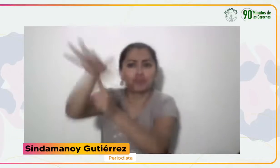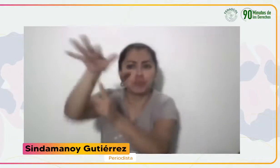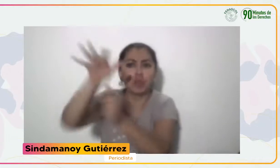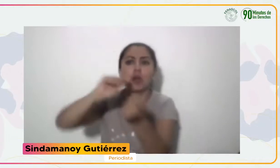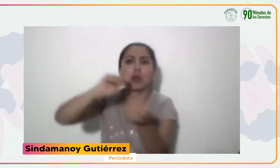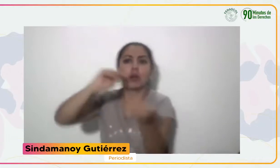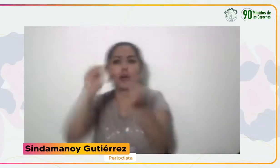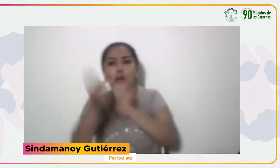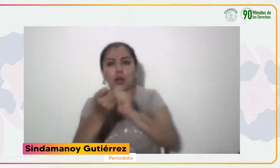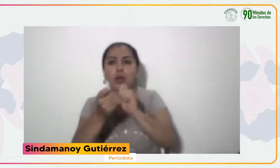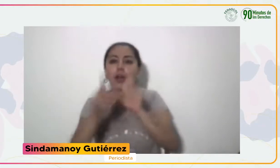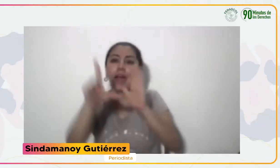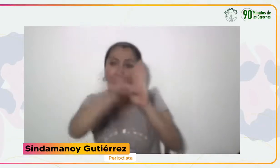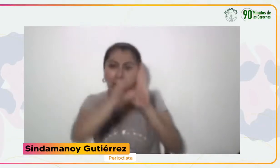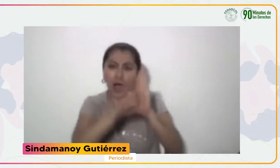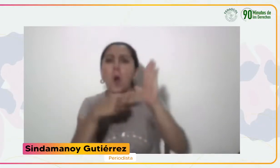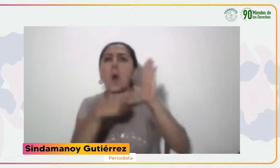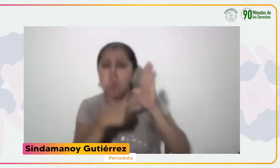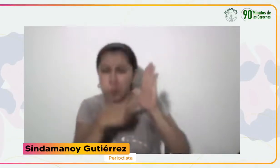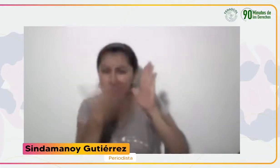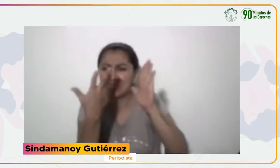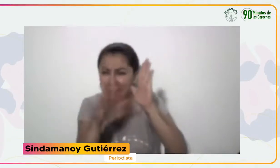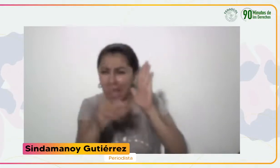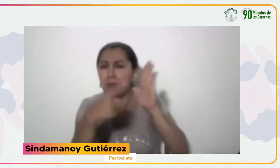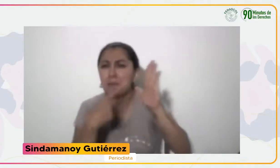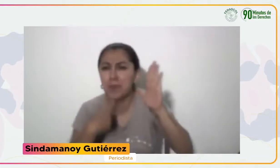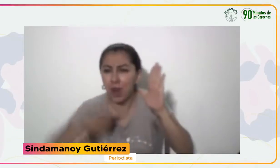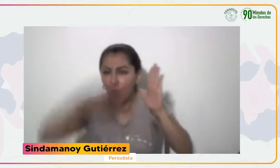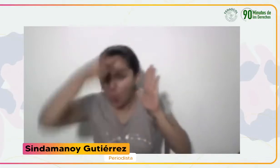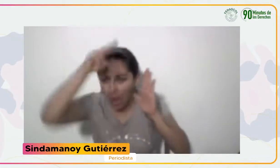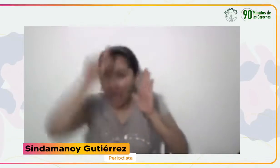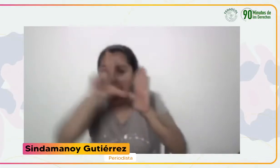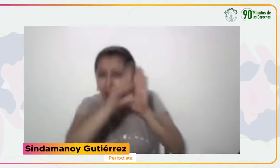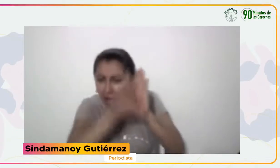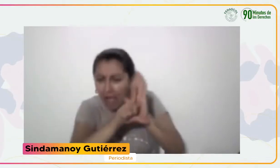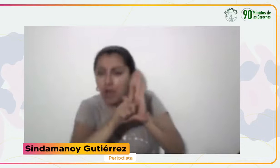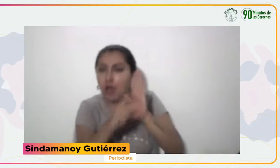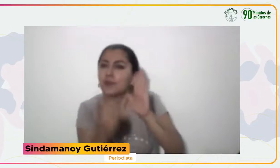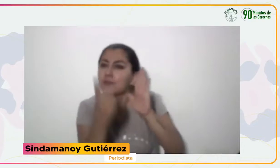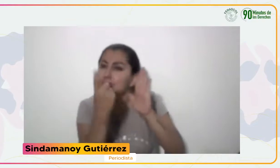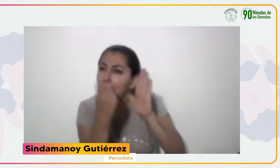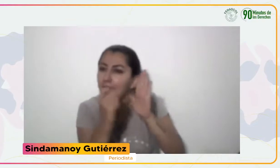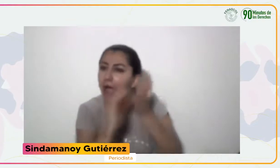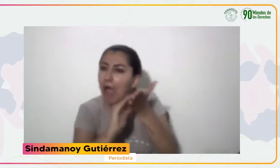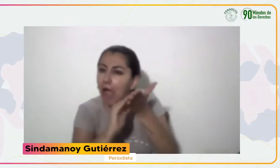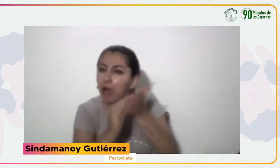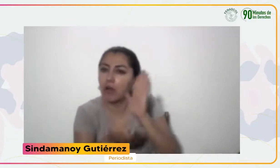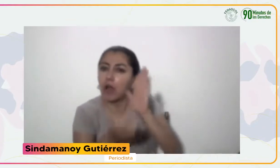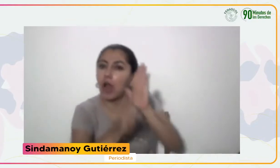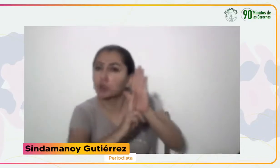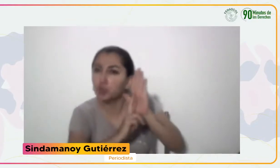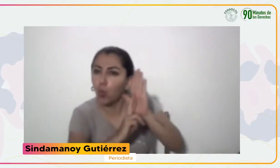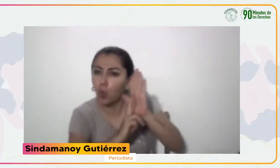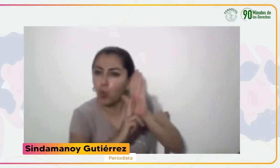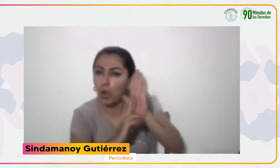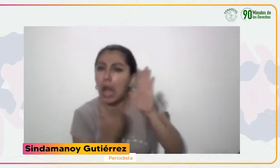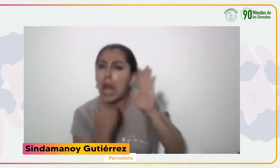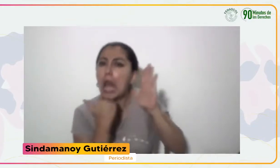organizaciones políticas para influenciar y generar un cambio, vemos que hay leyes como la que nos dice Juliana, claro que sí, pero pues también